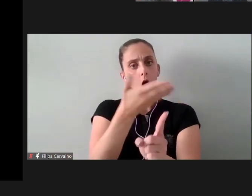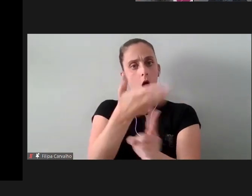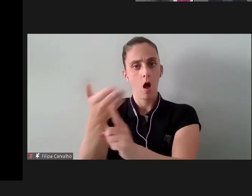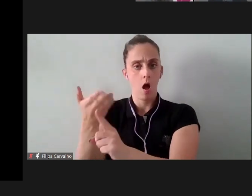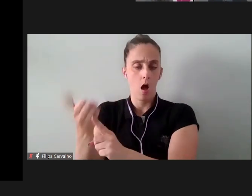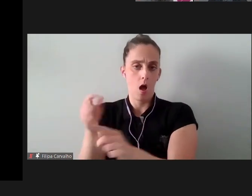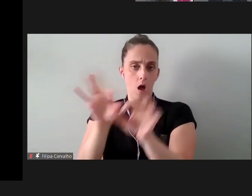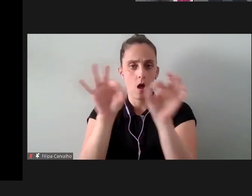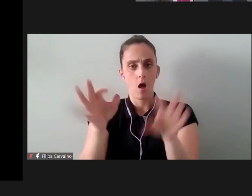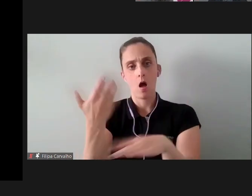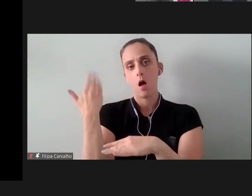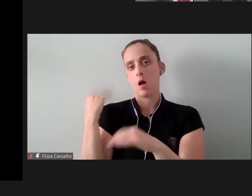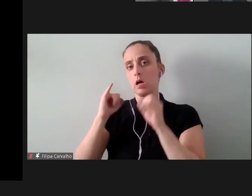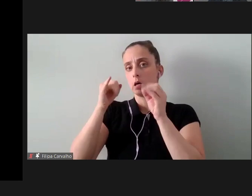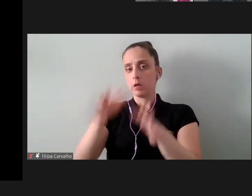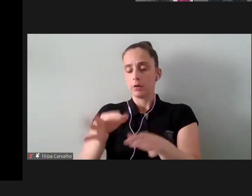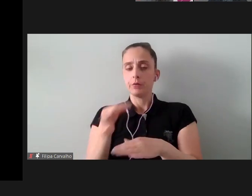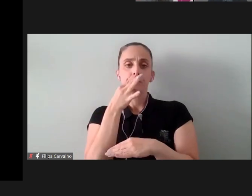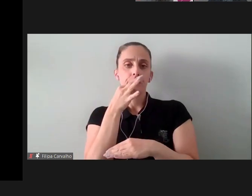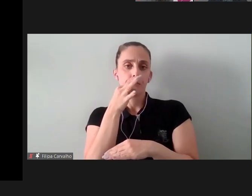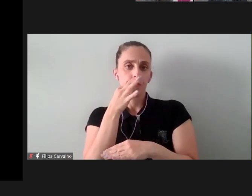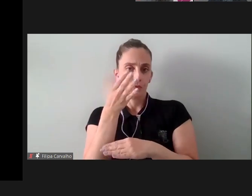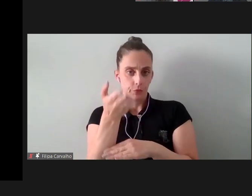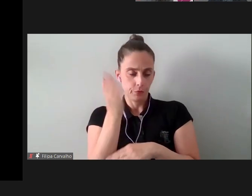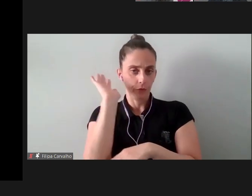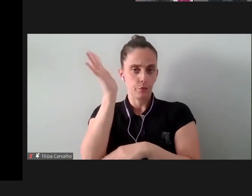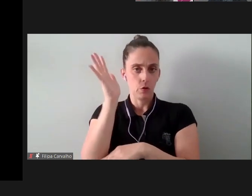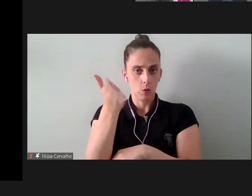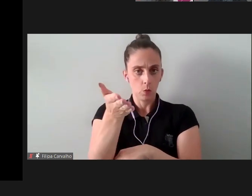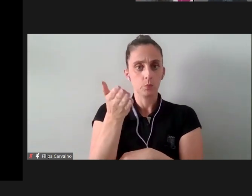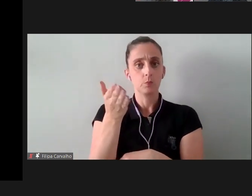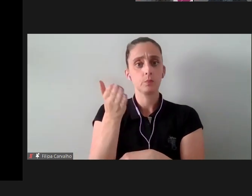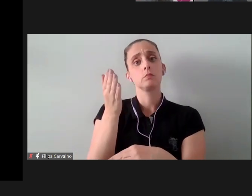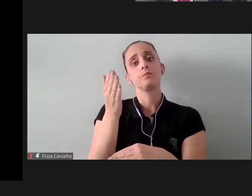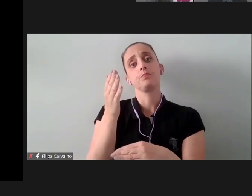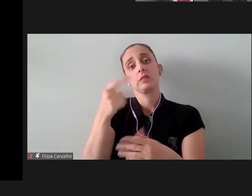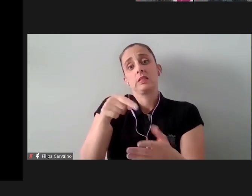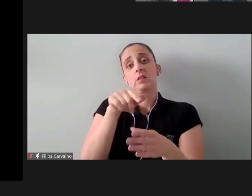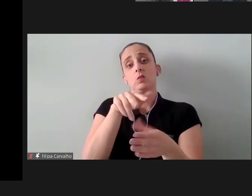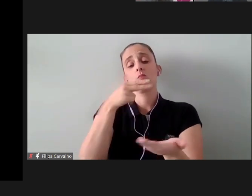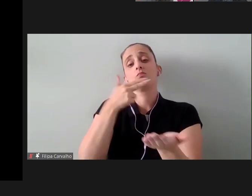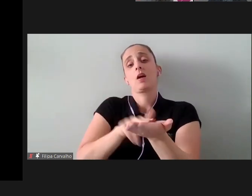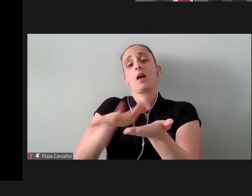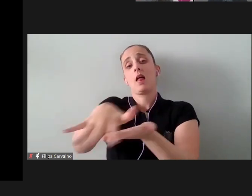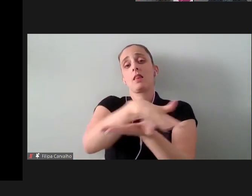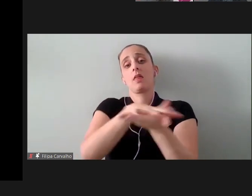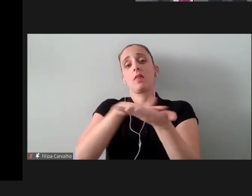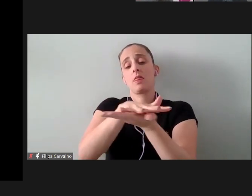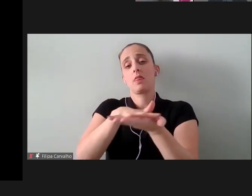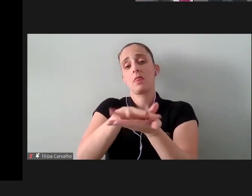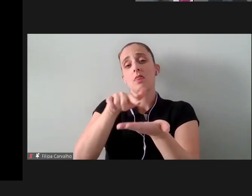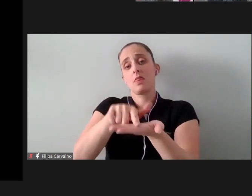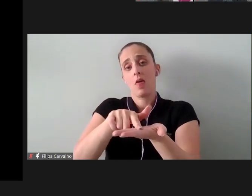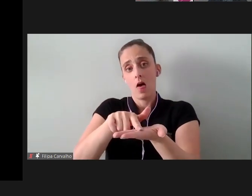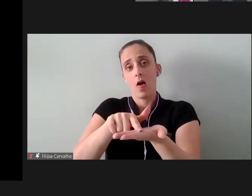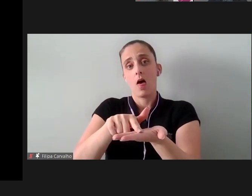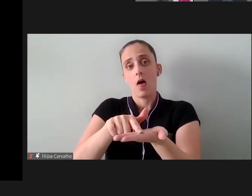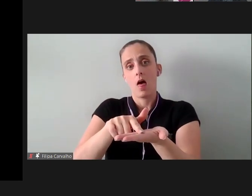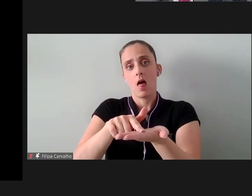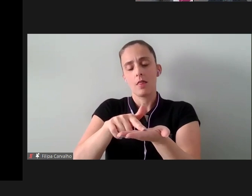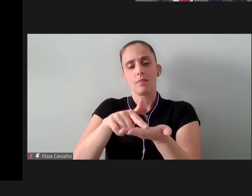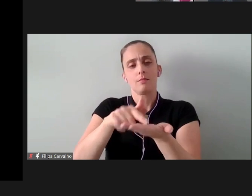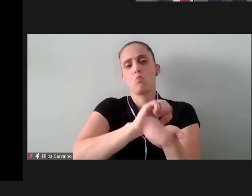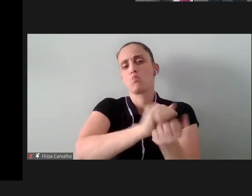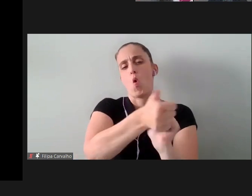dito no começo do nosso webinar, numa realidade que está cada vez de